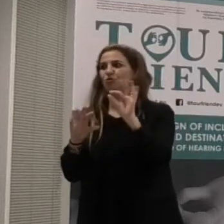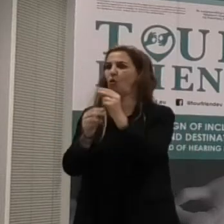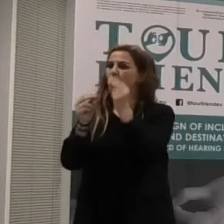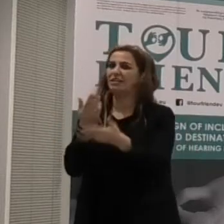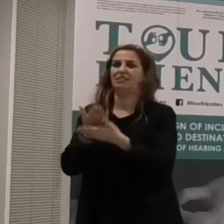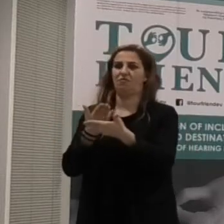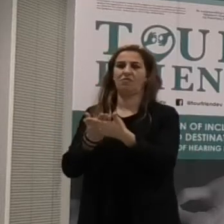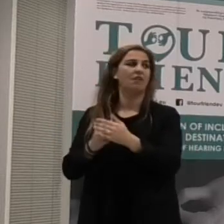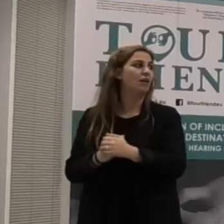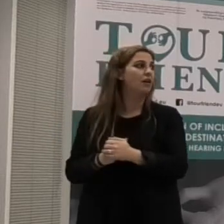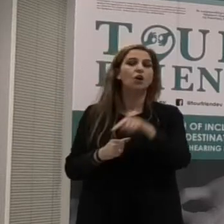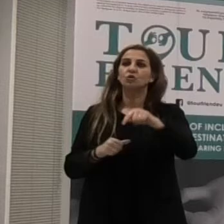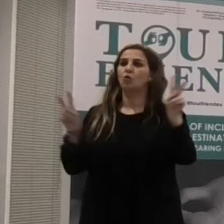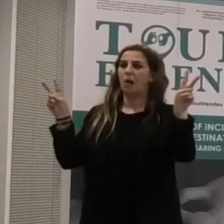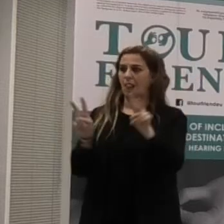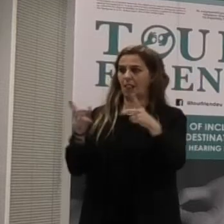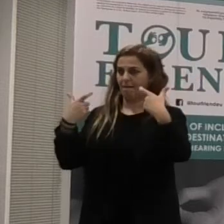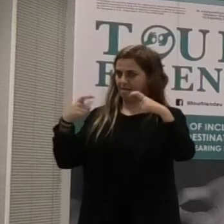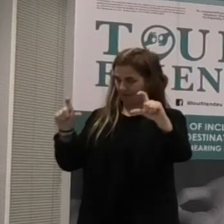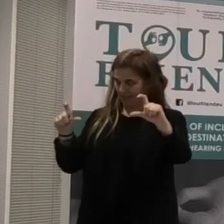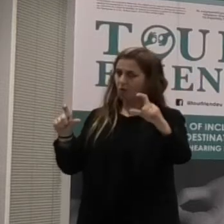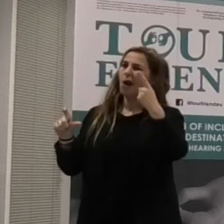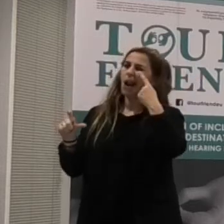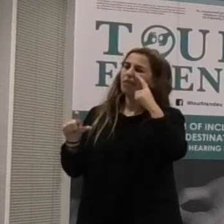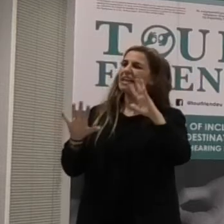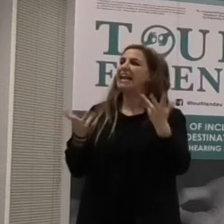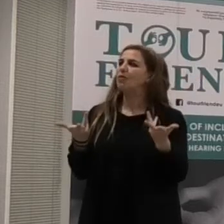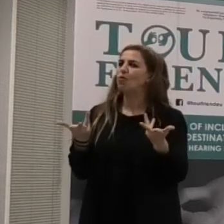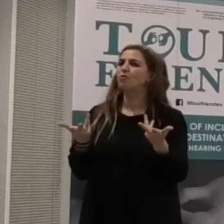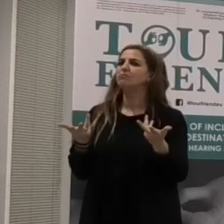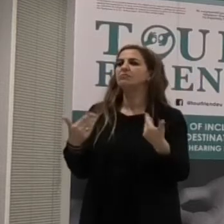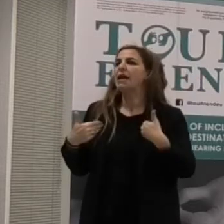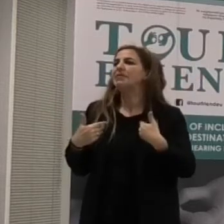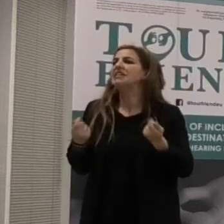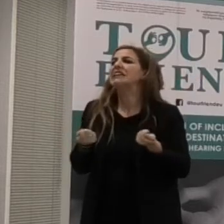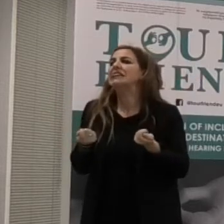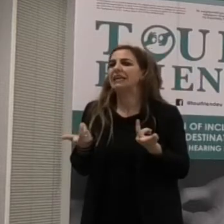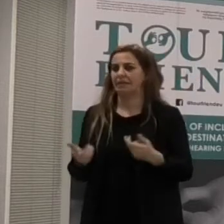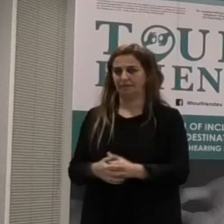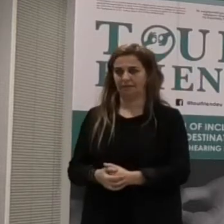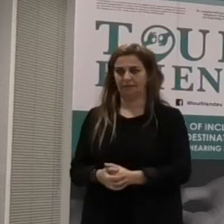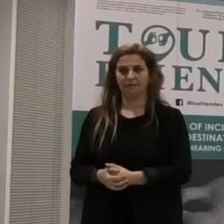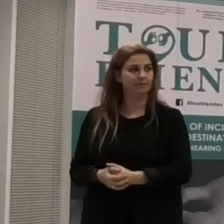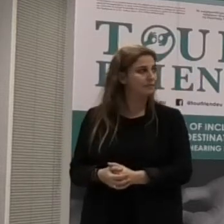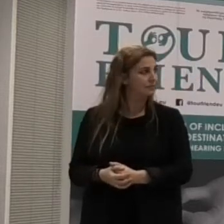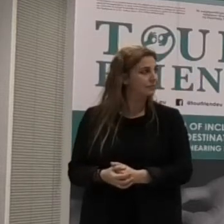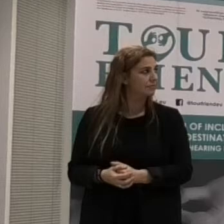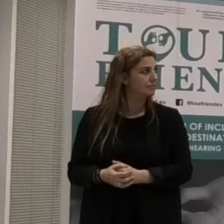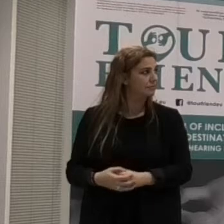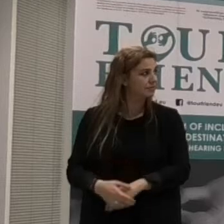Θα ξεκινήσουμε έτσι με ένα σύντομο βιντεάκι για να πάρετε μια γεύση από το προϊόν μας.